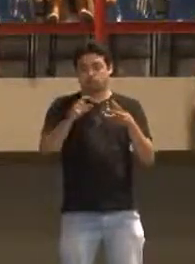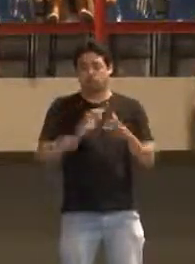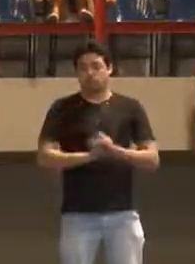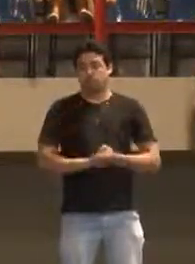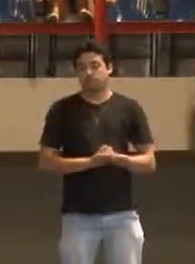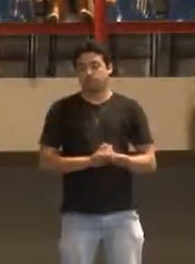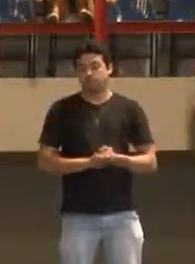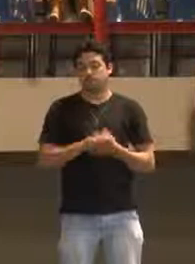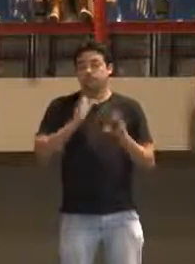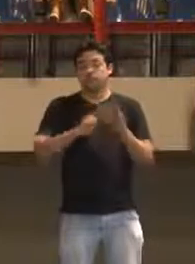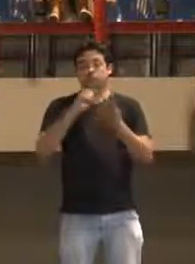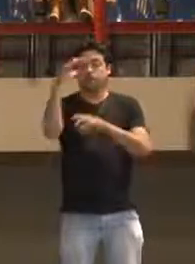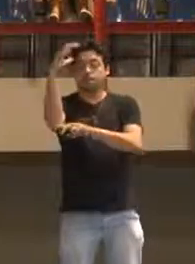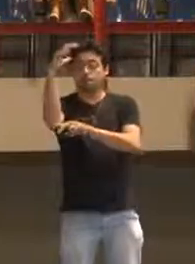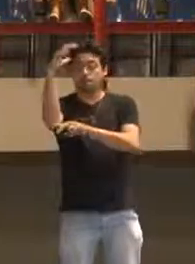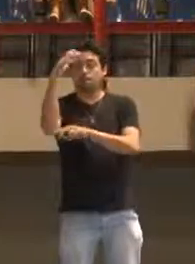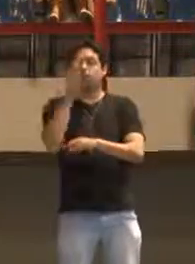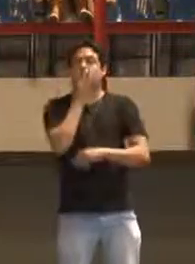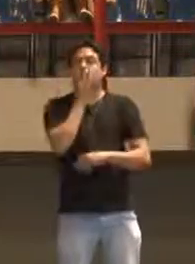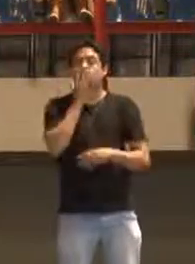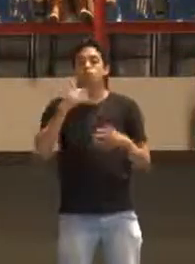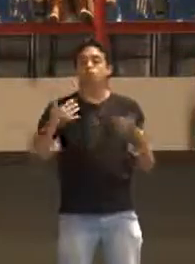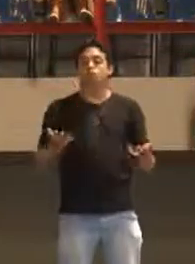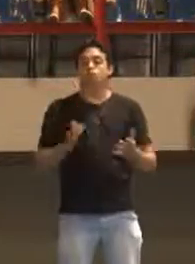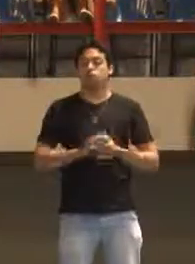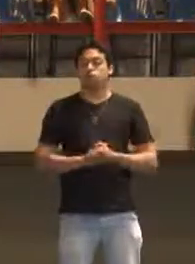aí. E a palmeira pode ser de que cor?